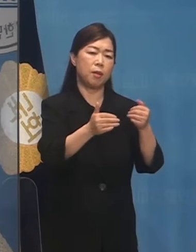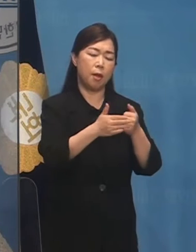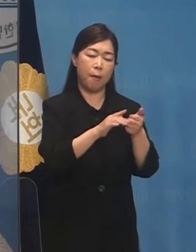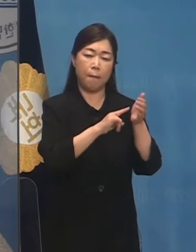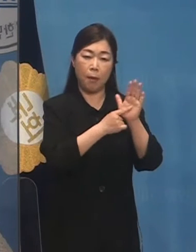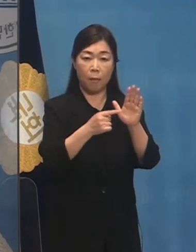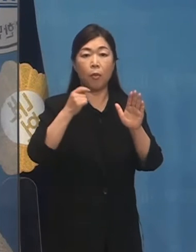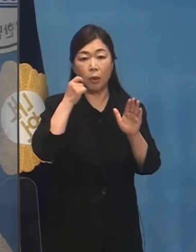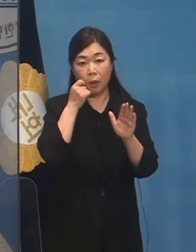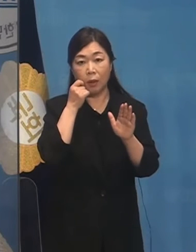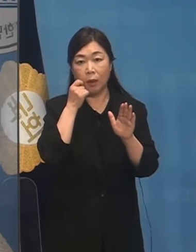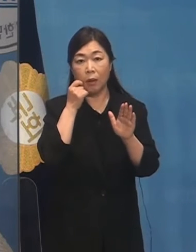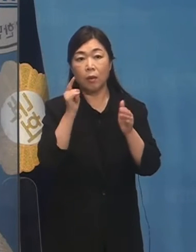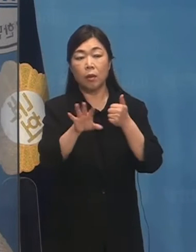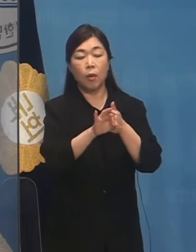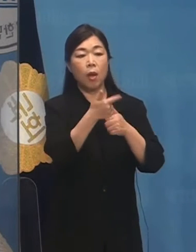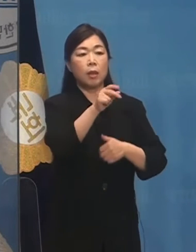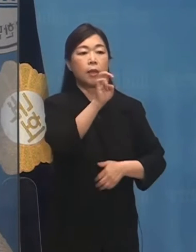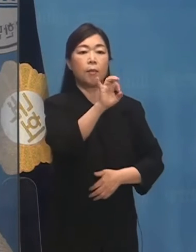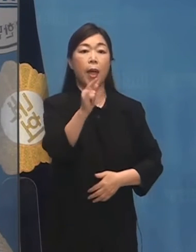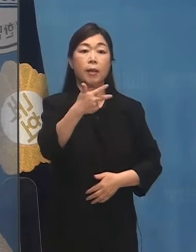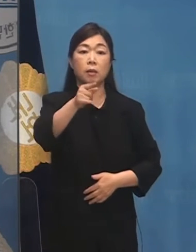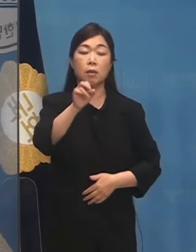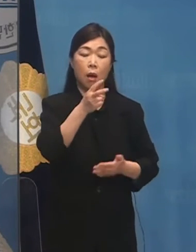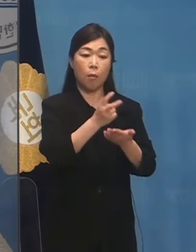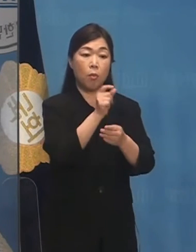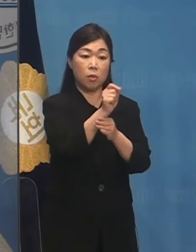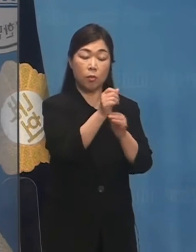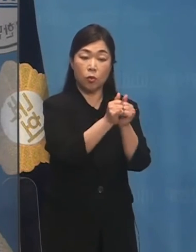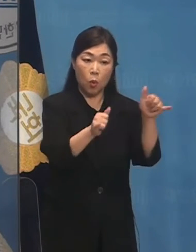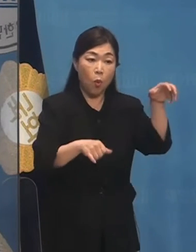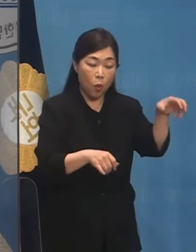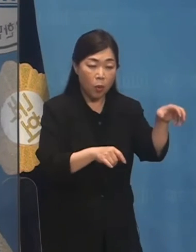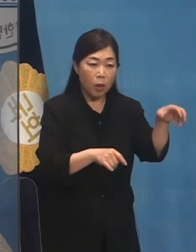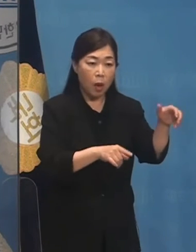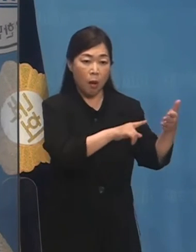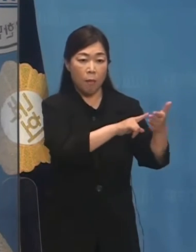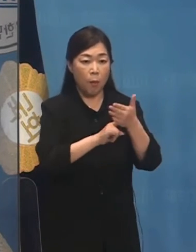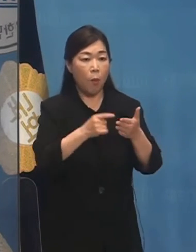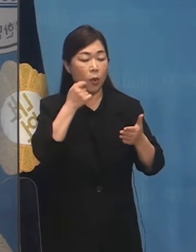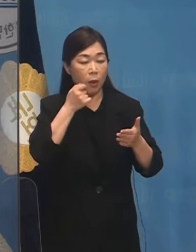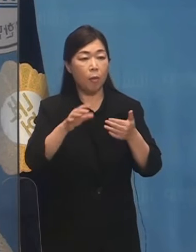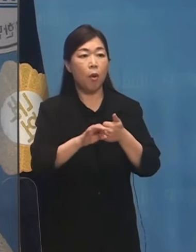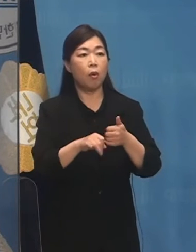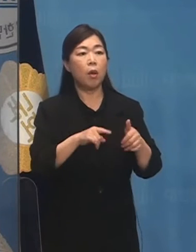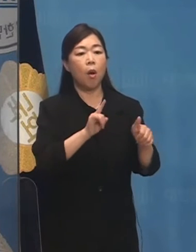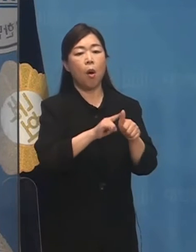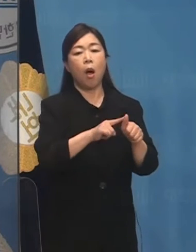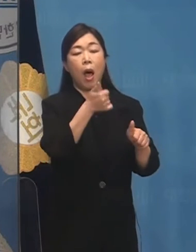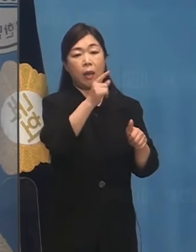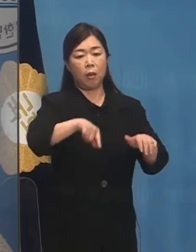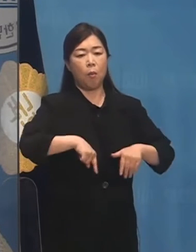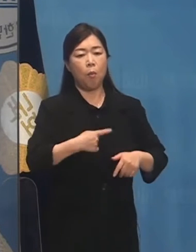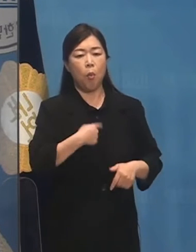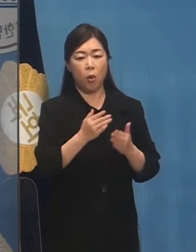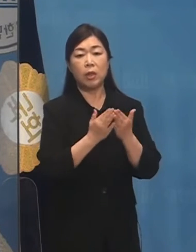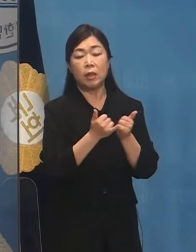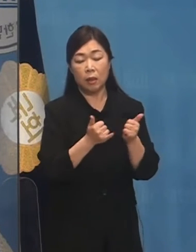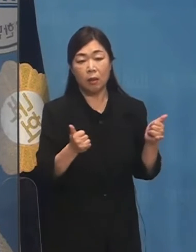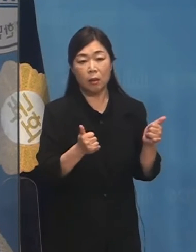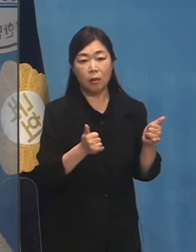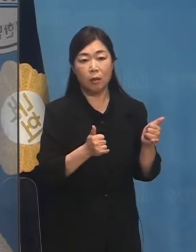알려주고 있지 않은데요. 그러면은 김현장을 그렇다 하더라도 본인은 알 거 아닙니까? 본인이 무슨 일을 했는지 우리한테 얘기를 해줘야 되는데 그런 자료가